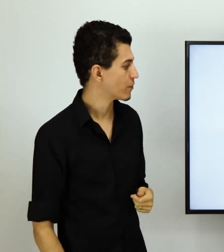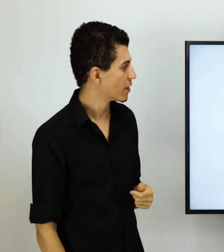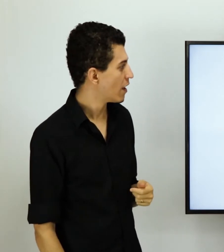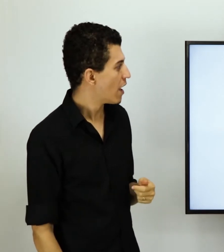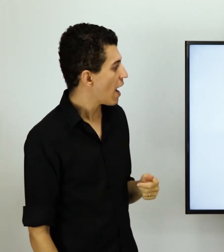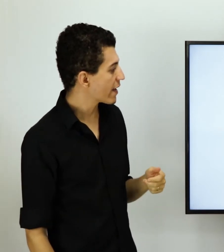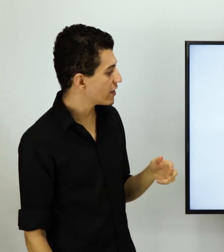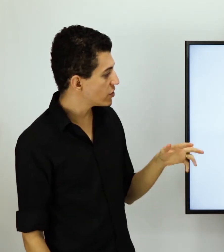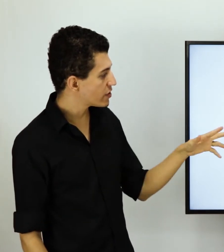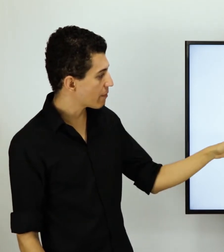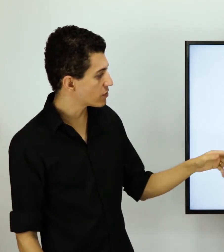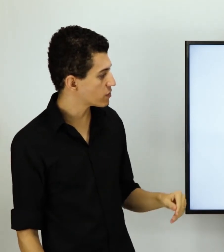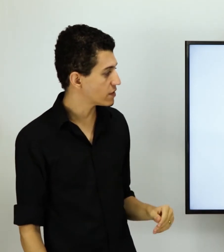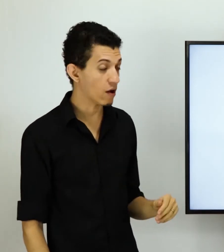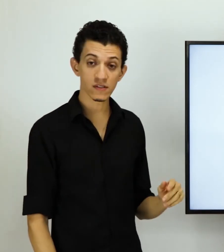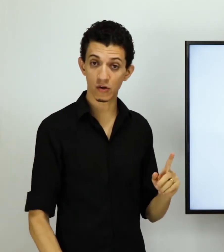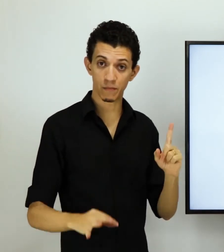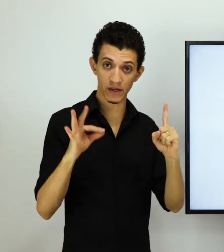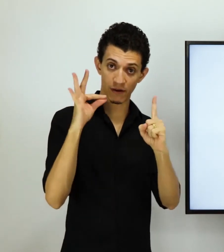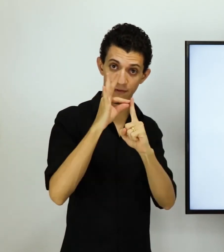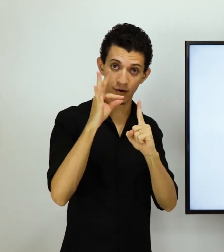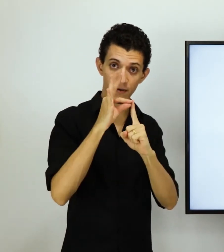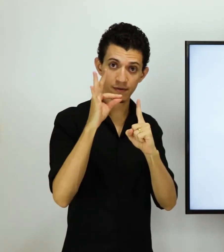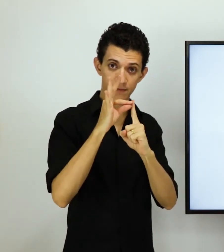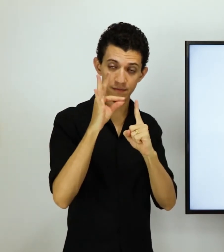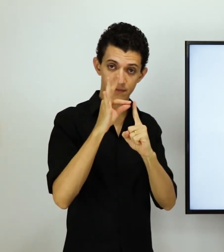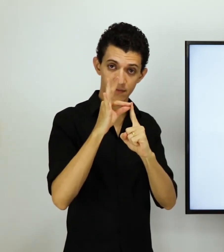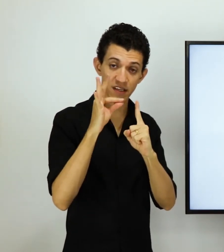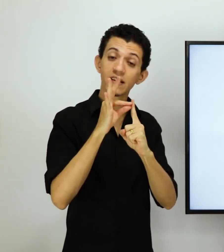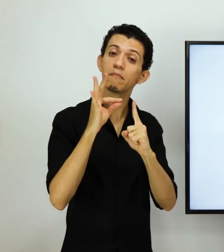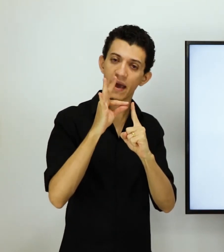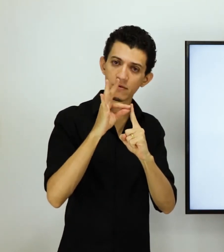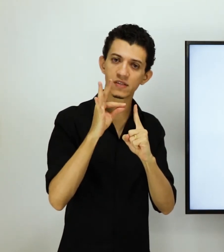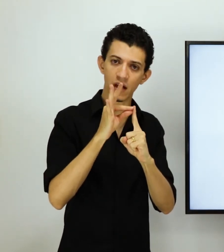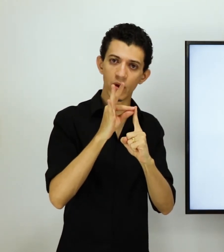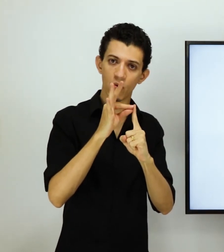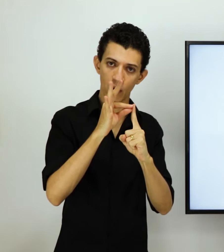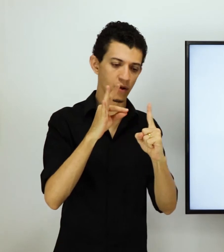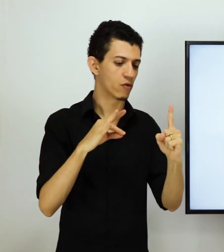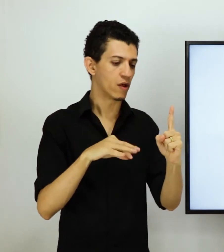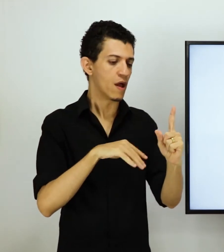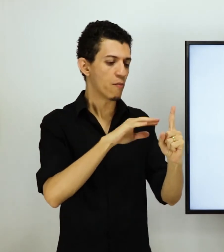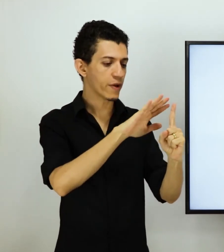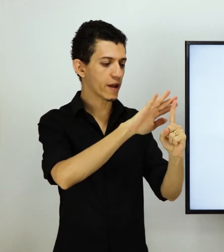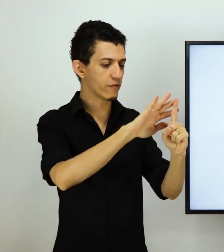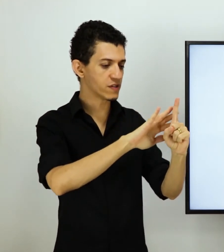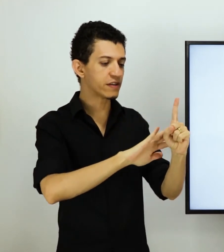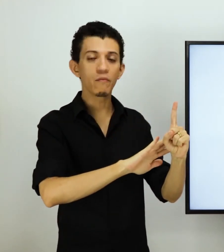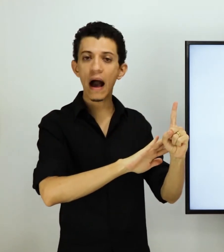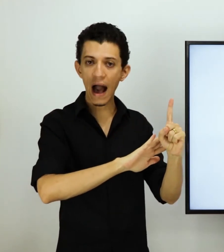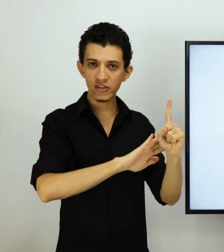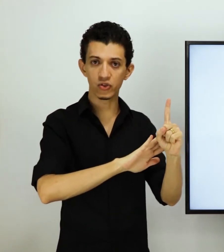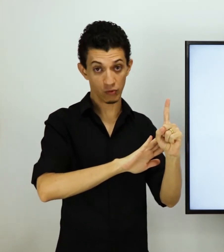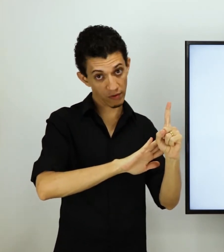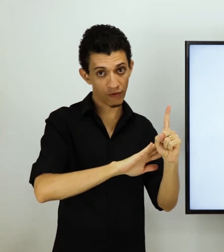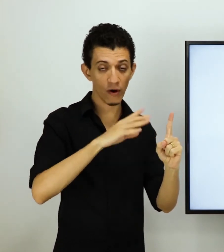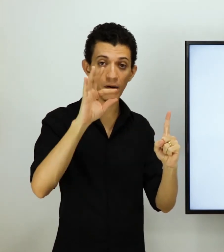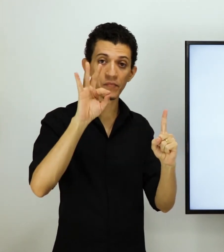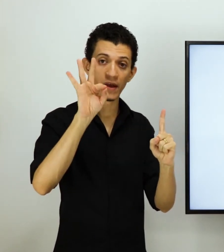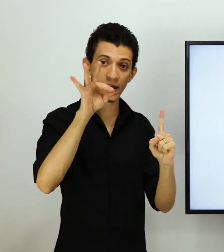Aqui a gente tem mais um sinal, o sinal de beija-flor, que também é um sinal icônico, Porque aqui você tem uma haste de uma flor, e aqui